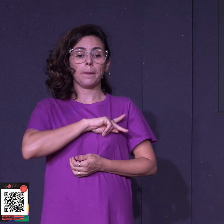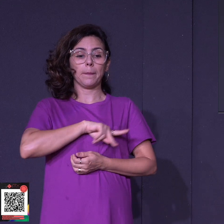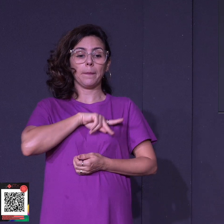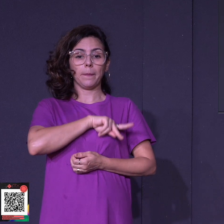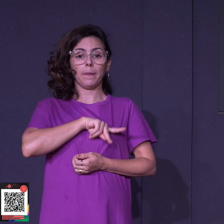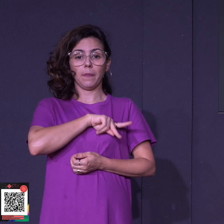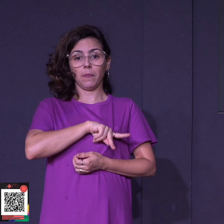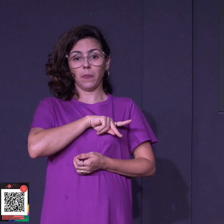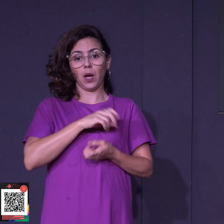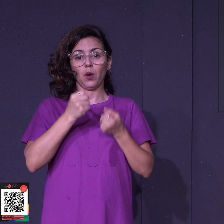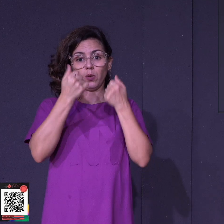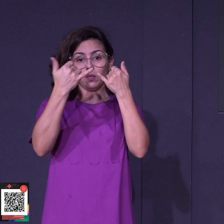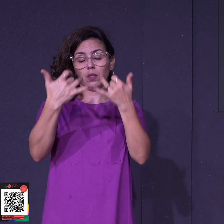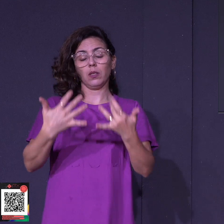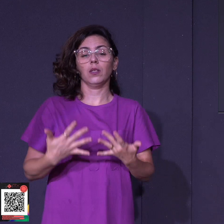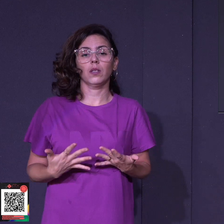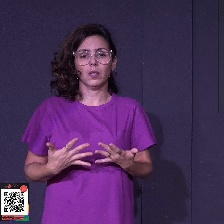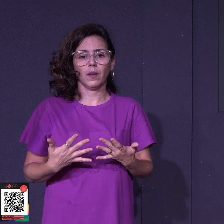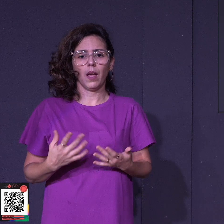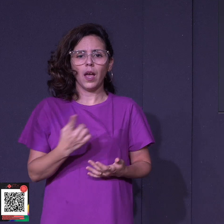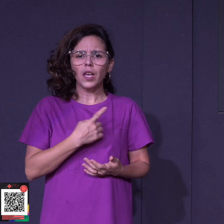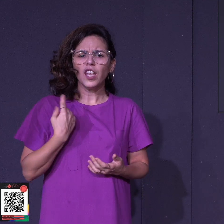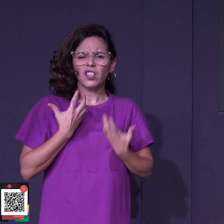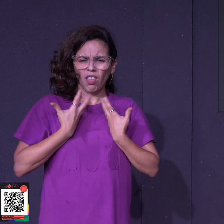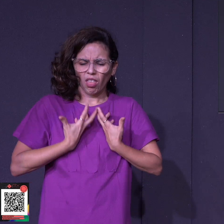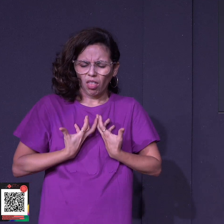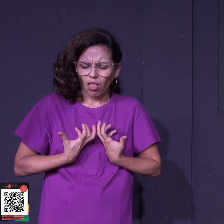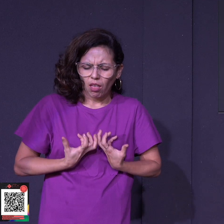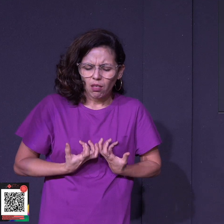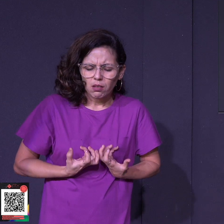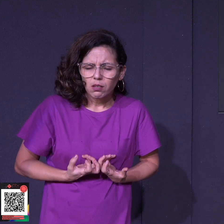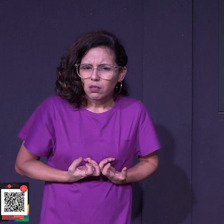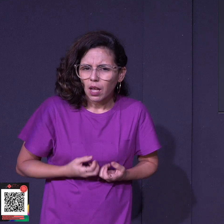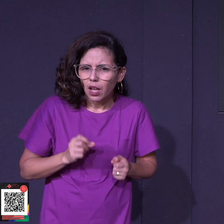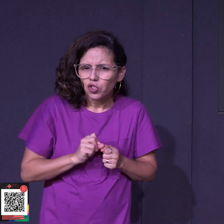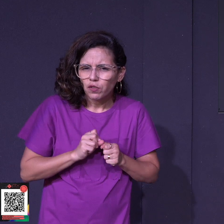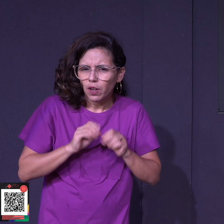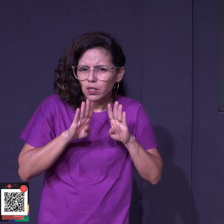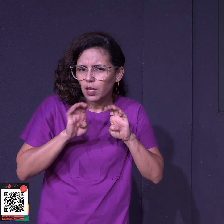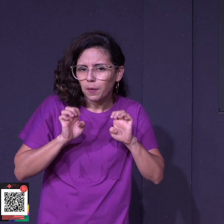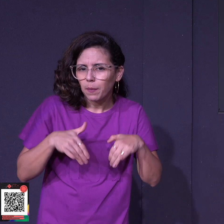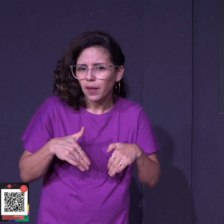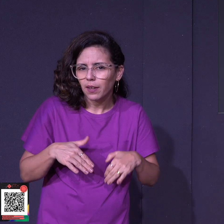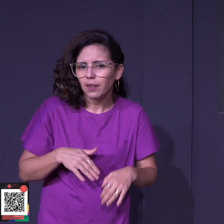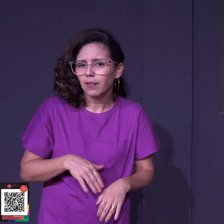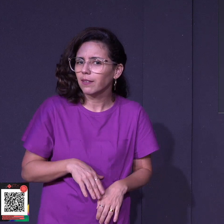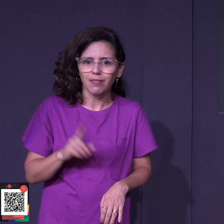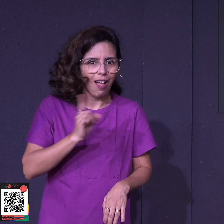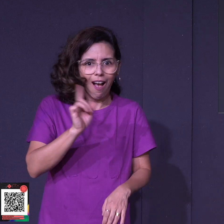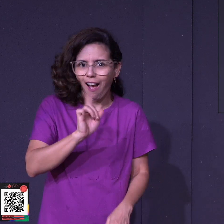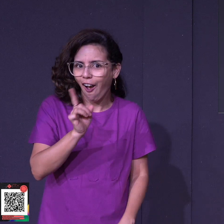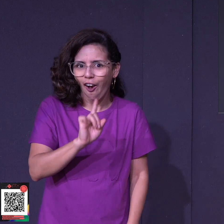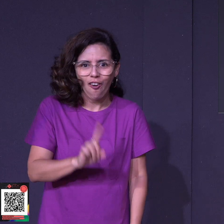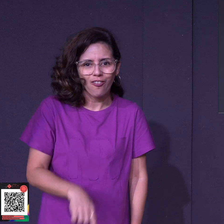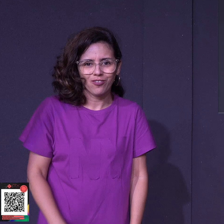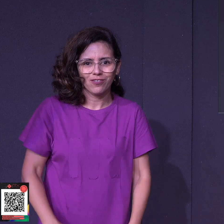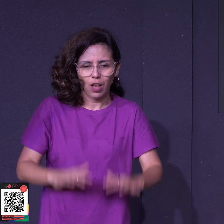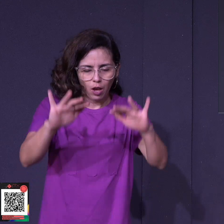nos cansemos de fazer o bem. Olhe para mim. Olhe para mim. Às vezes cansa ou não